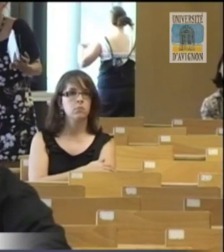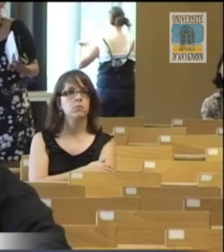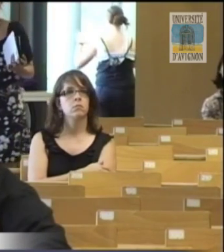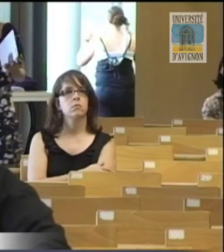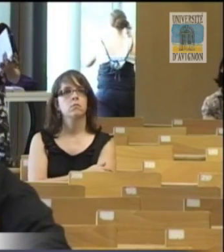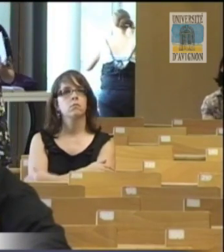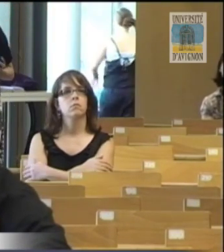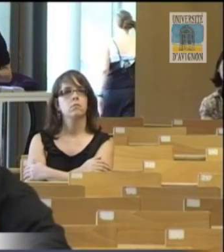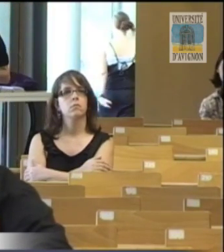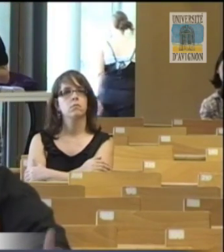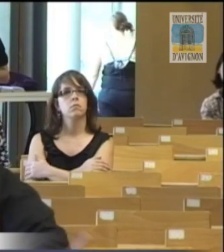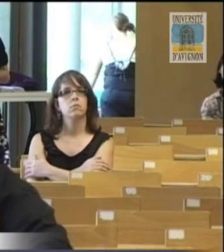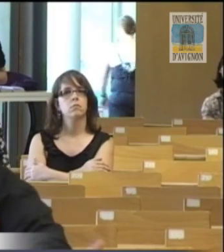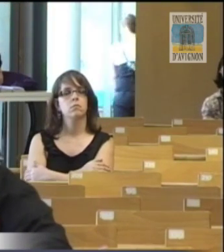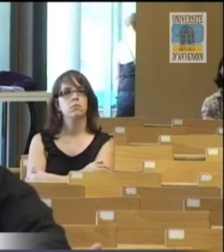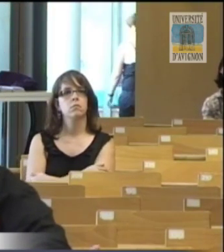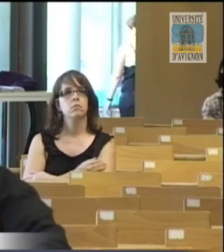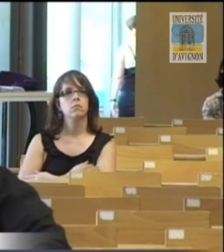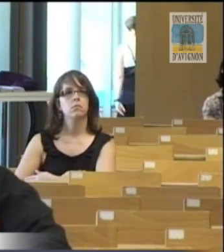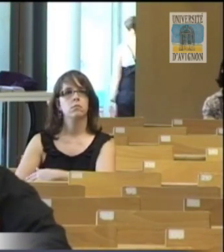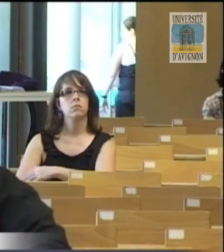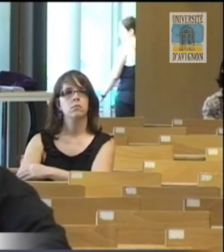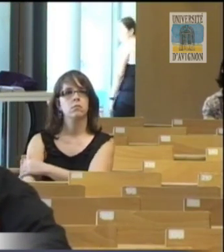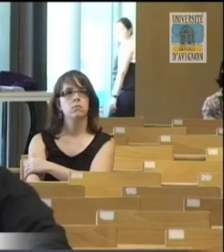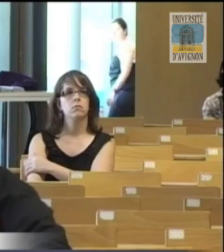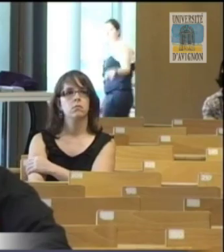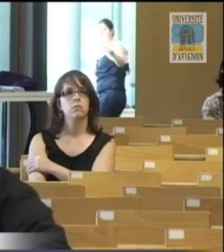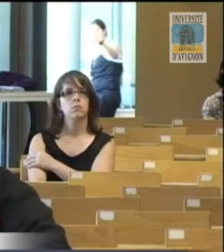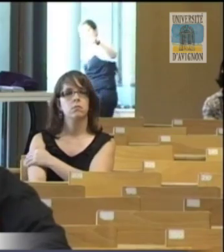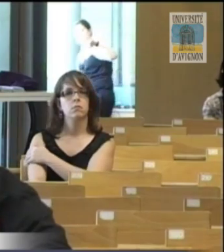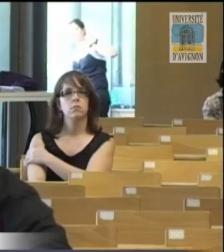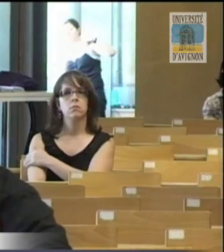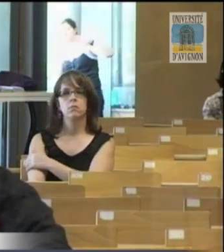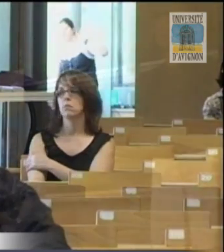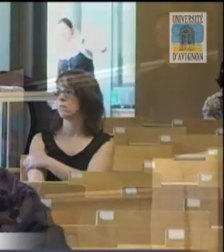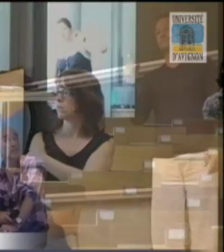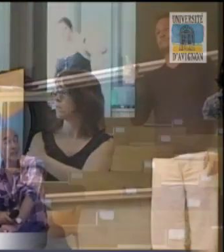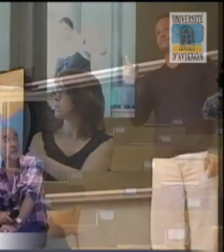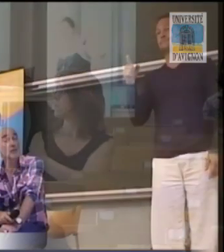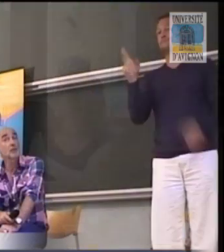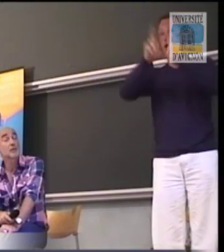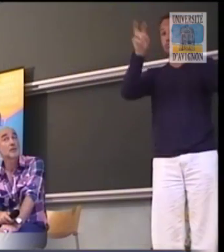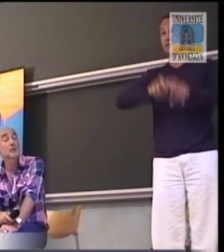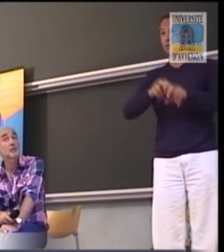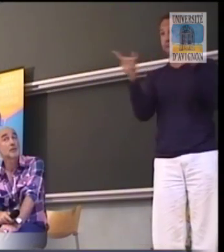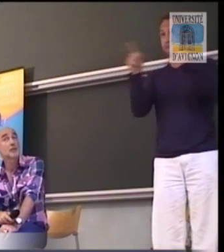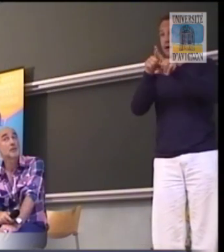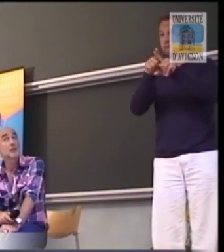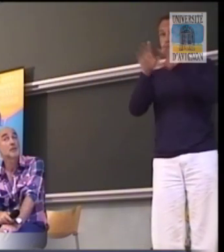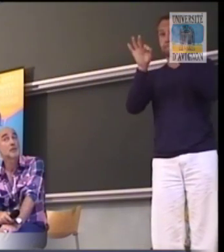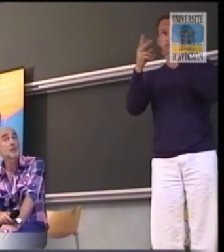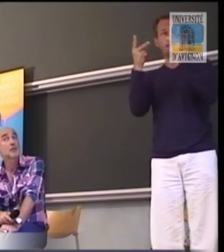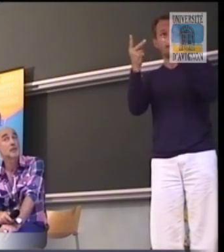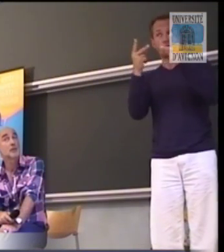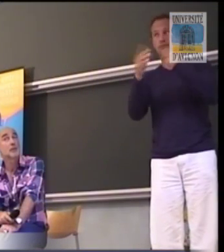l'université, je vous assure qu'il y a d'autres formes de handicap qui existent, c'est-à-dire qu'on imagine que ce ne sont pas les mêmes diplômes. Or, ce sont les mêmes. D'où l'importance qu'il y a à